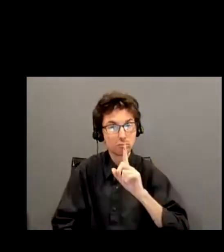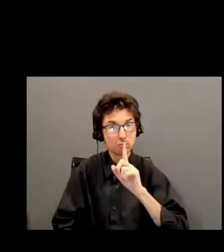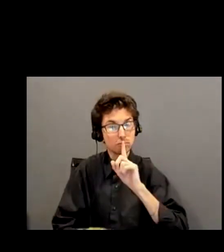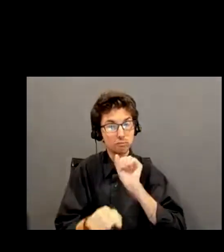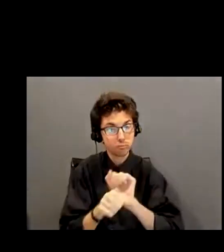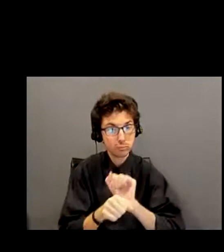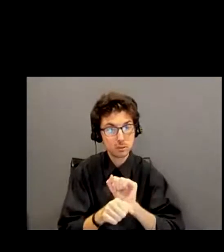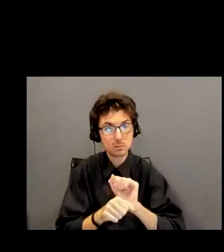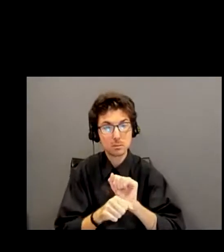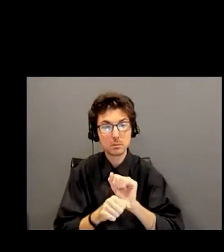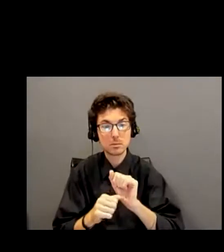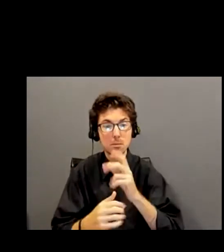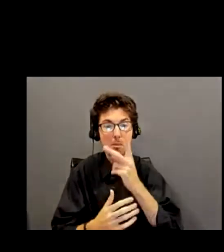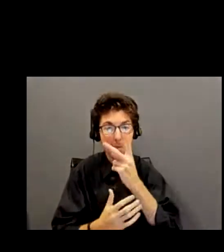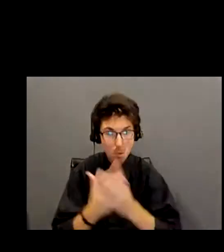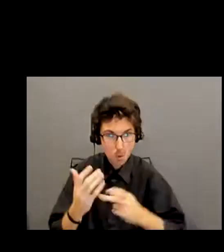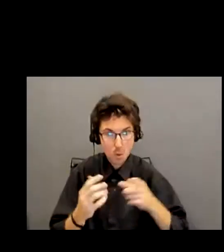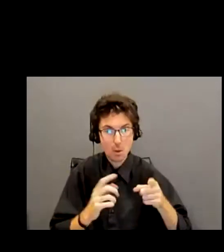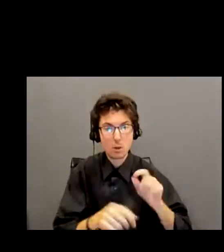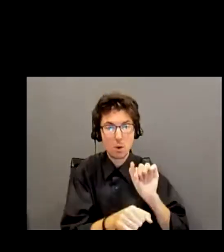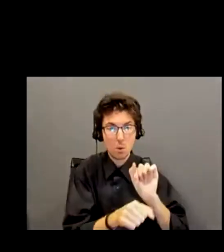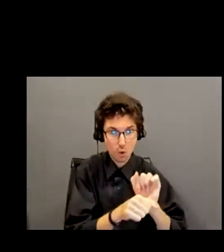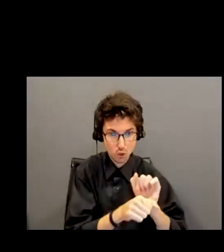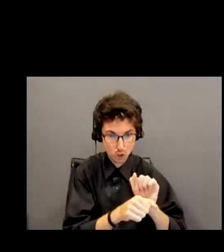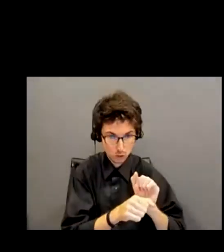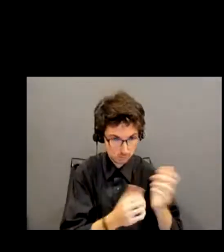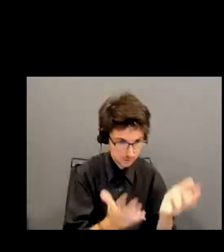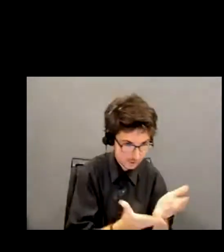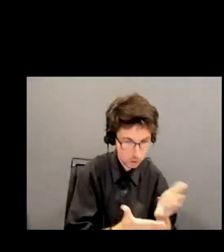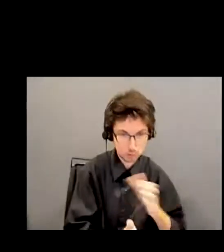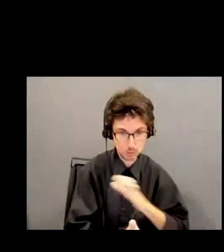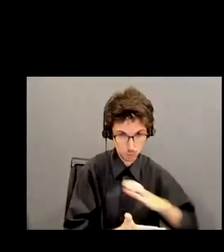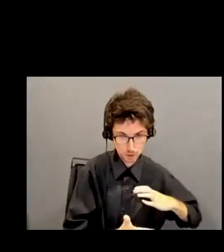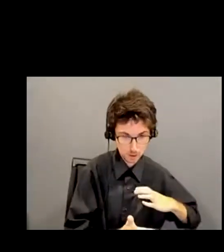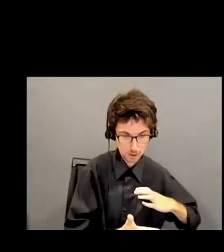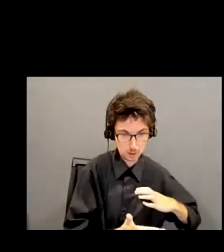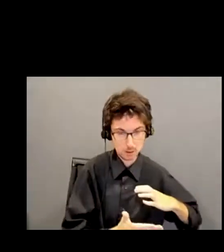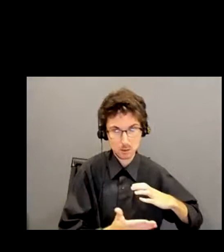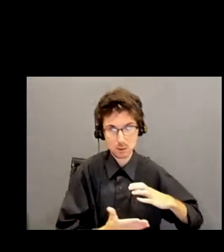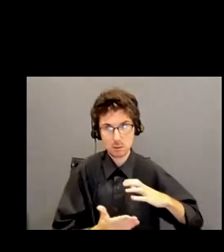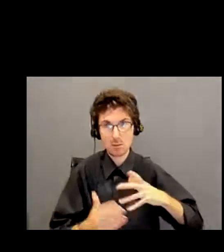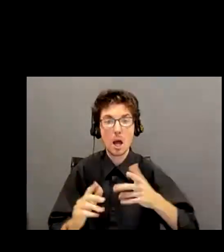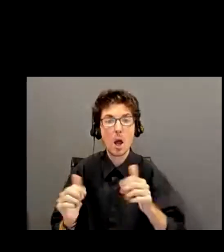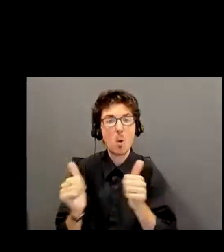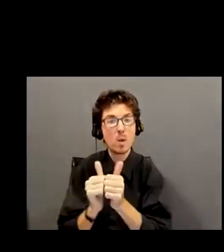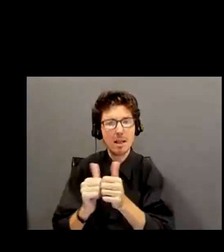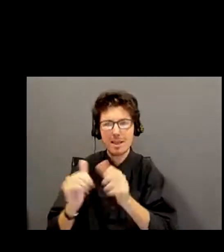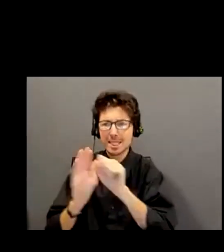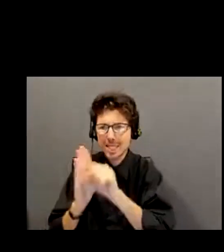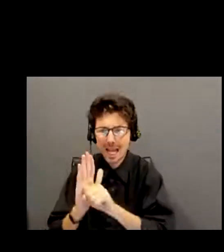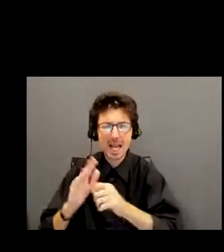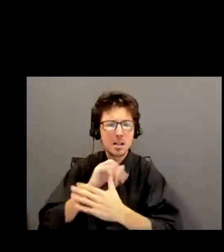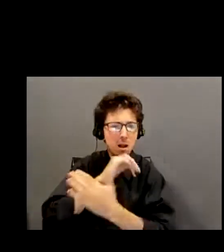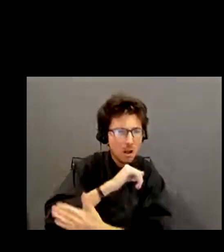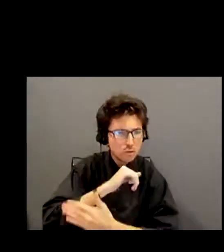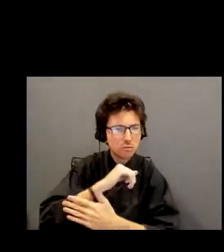société diversifiée. Une société avec des voix et des perspectives